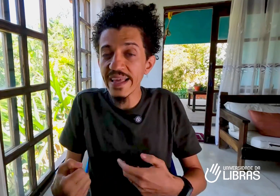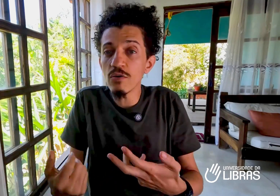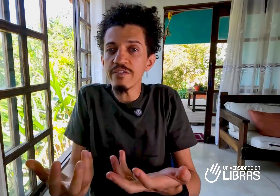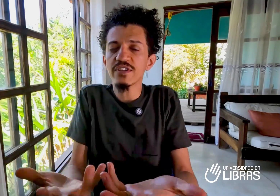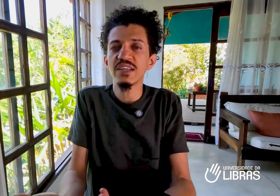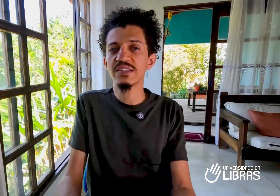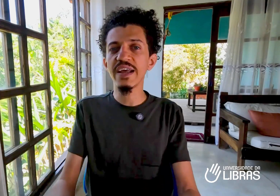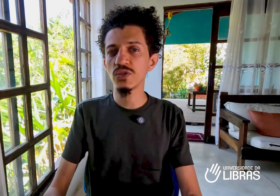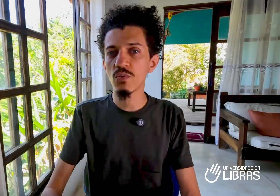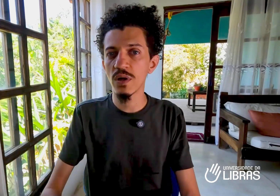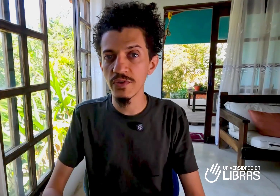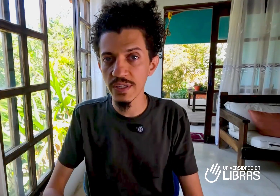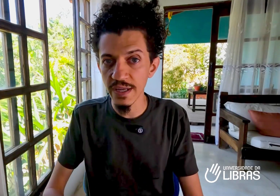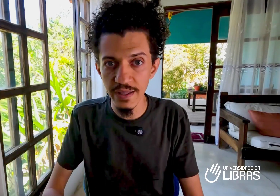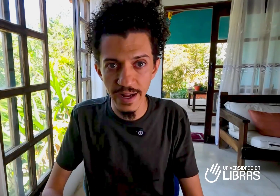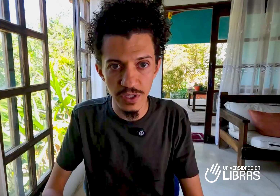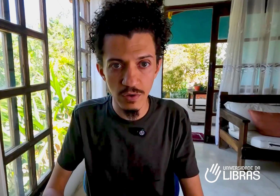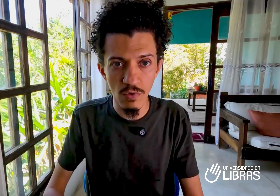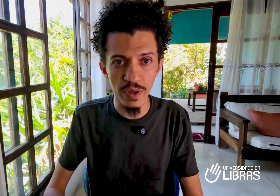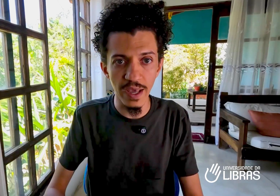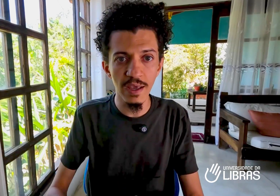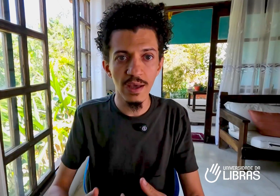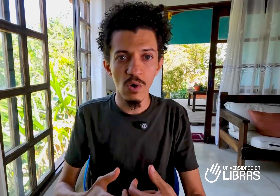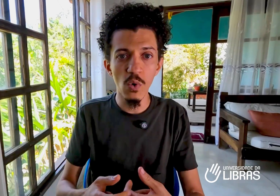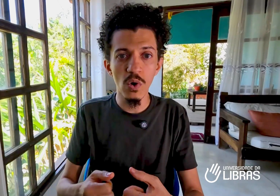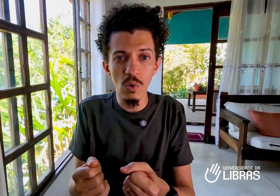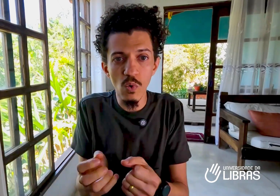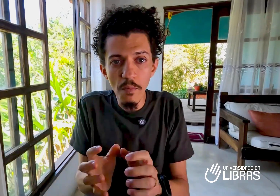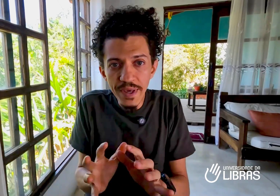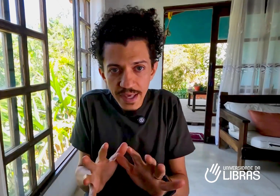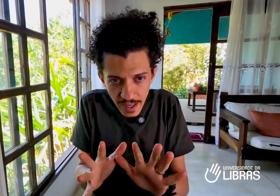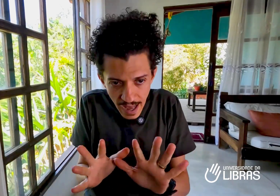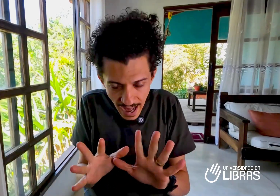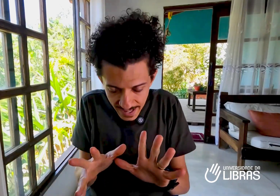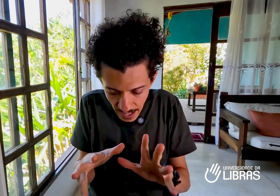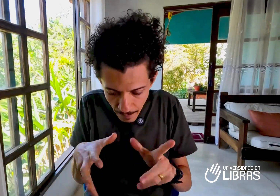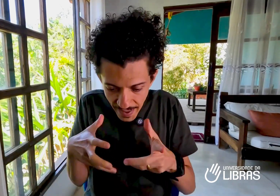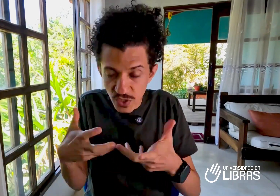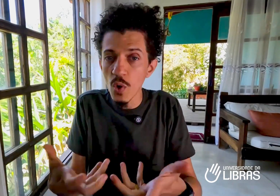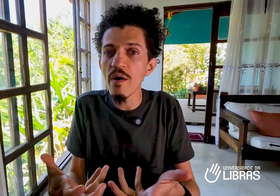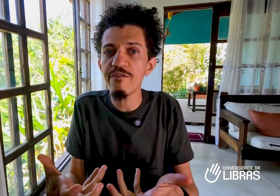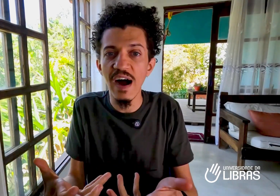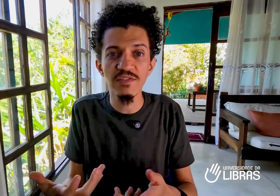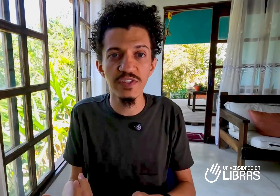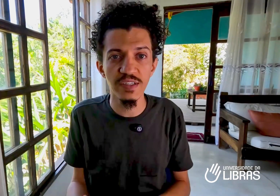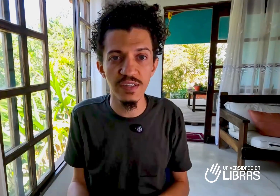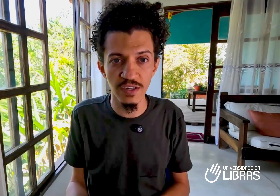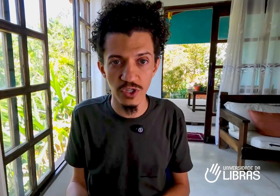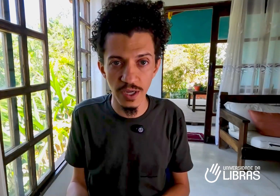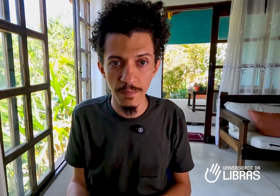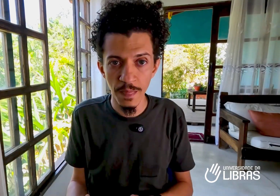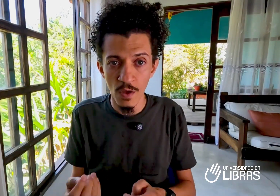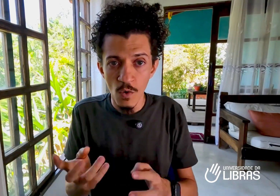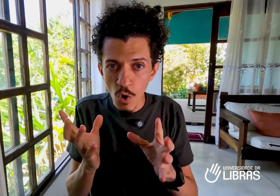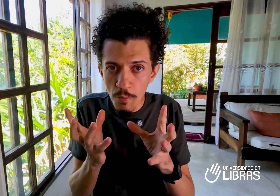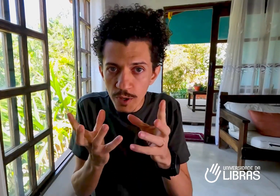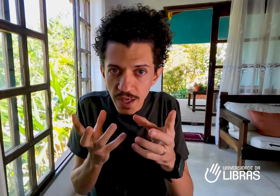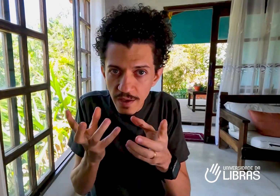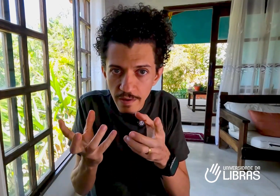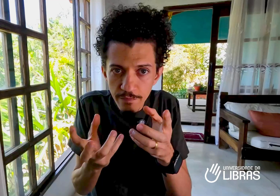que você sente quando você está interagindo com alguém, como que aquela pessoa faz você se sentir, como que